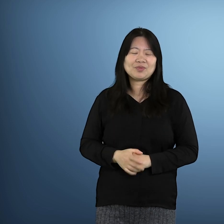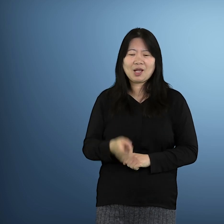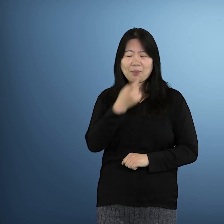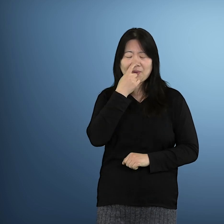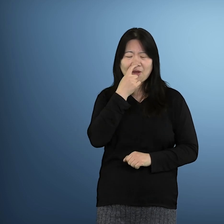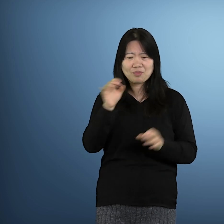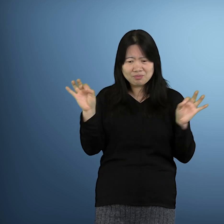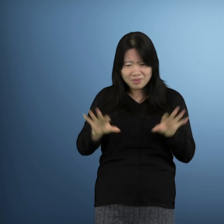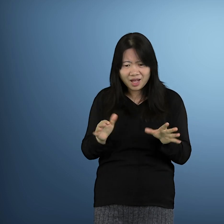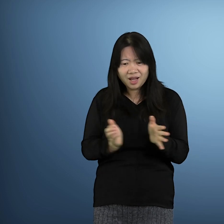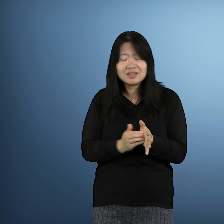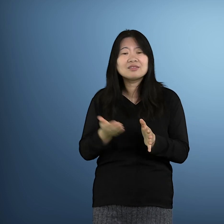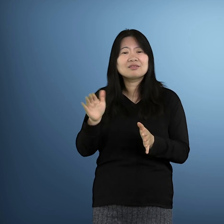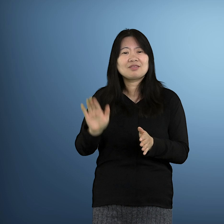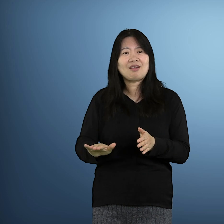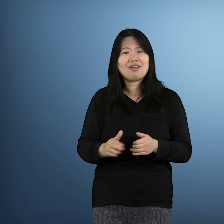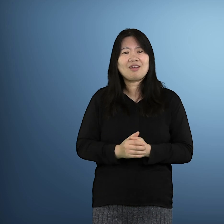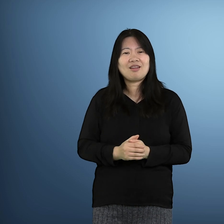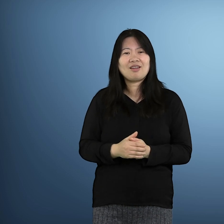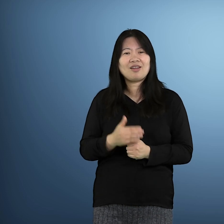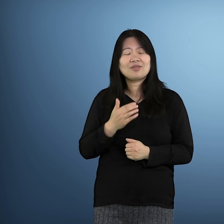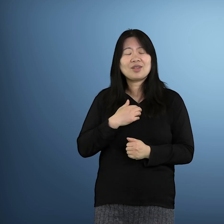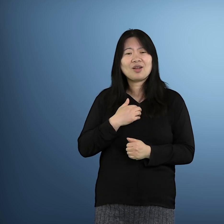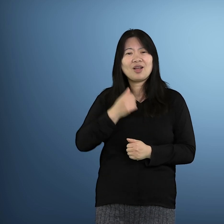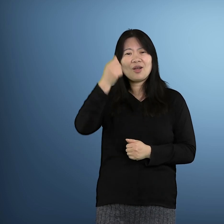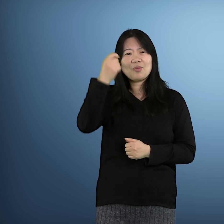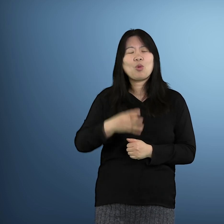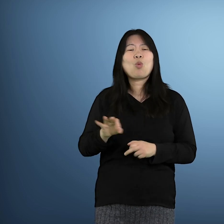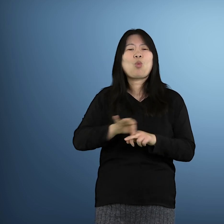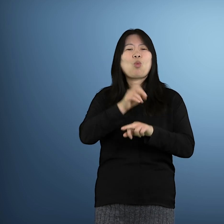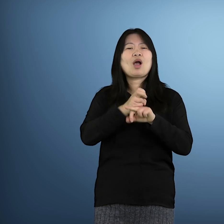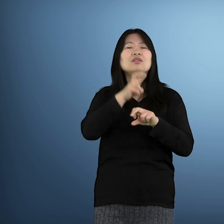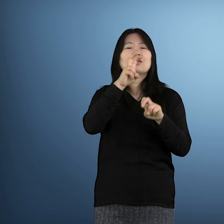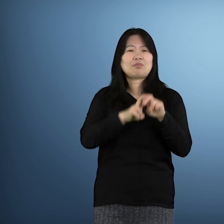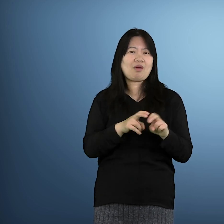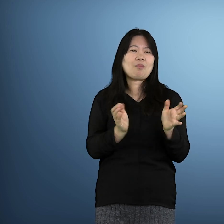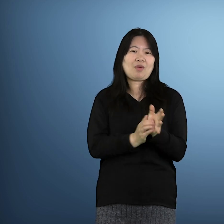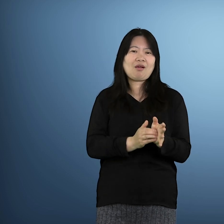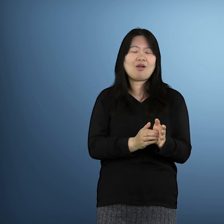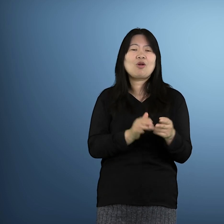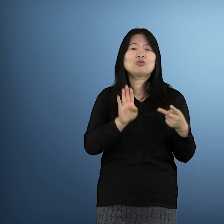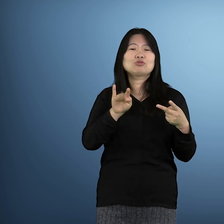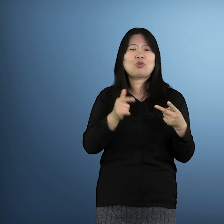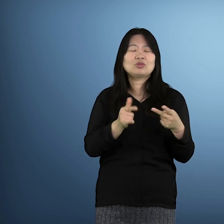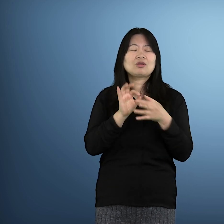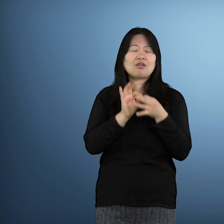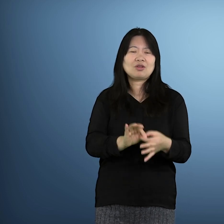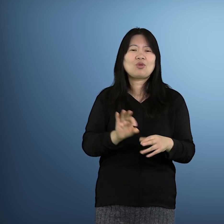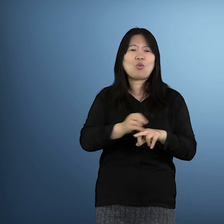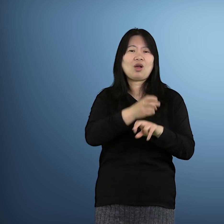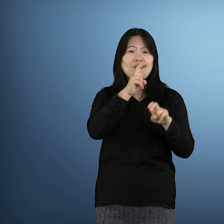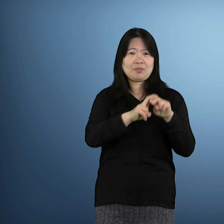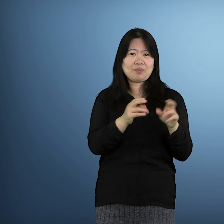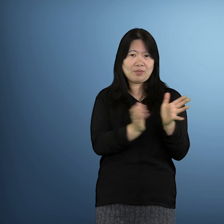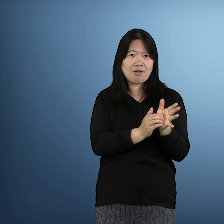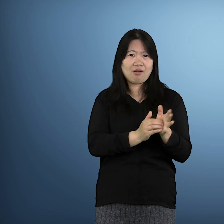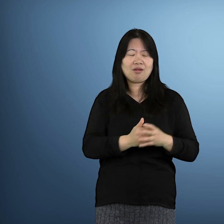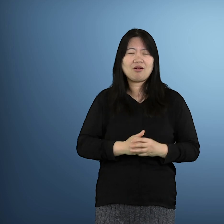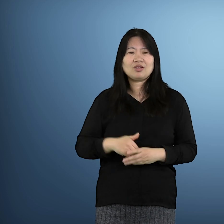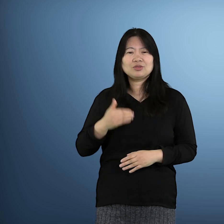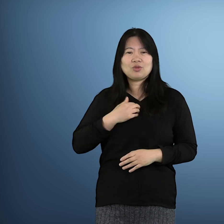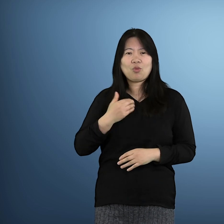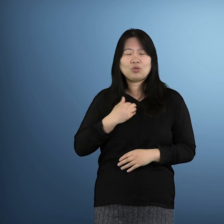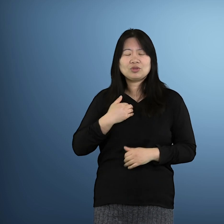어쩌다가 제가 연거푸 왕이 됐습니다. 2번씩이나. 그리고 이제